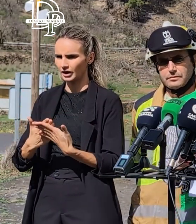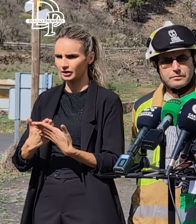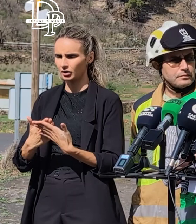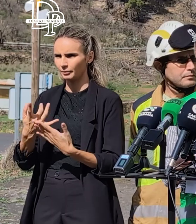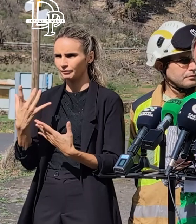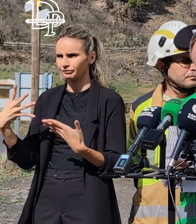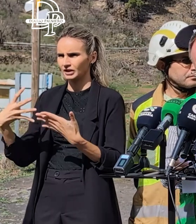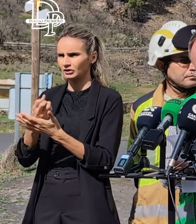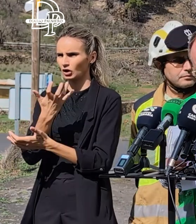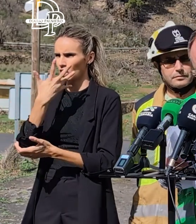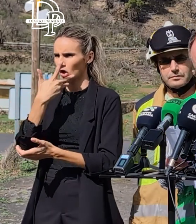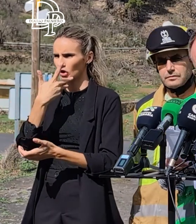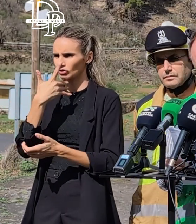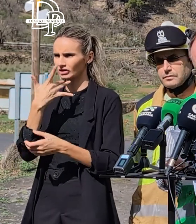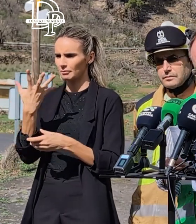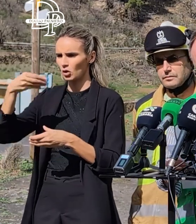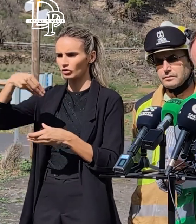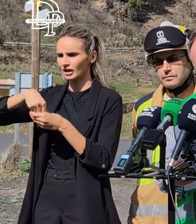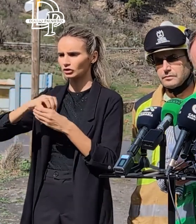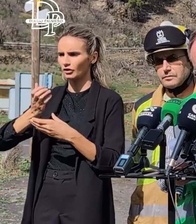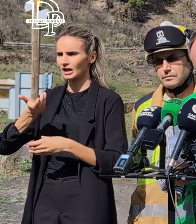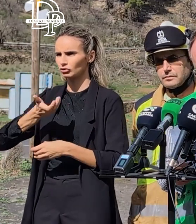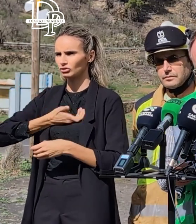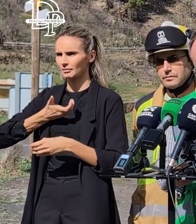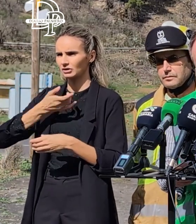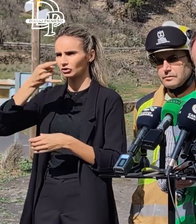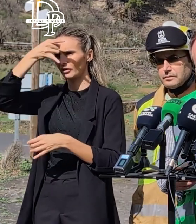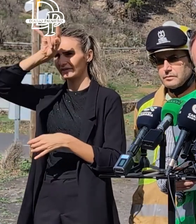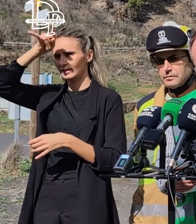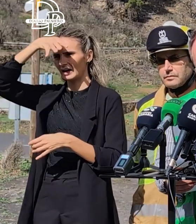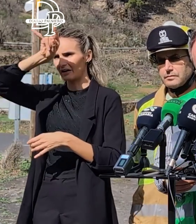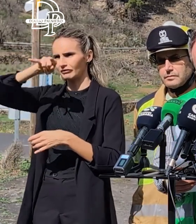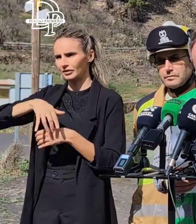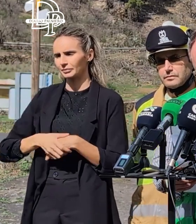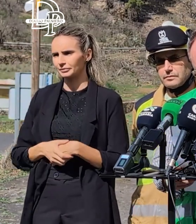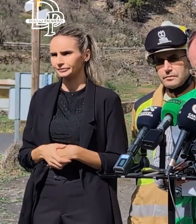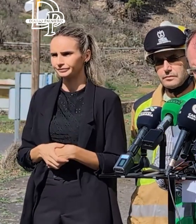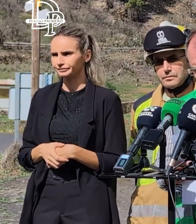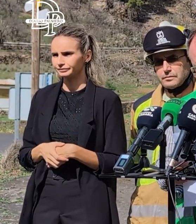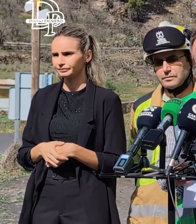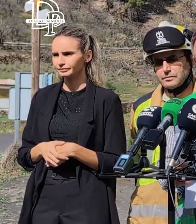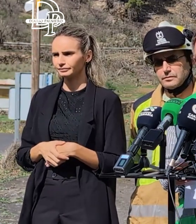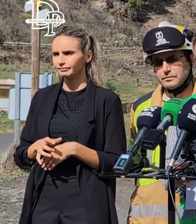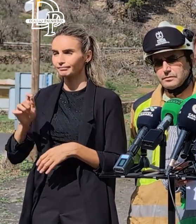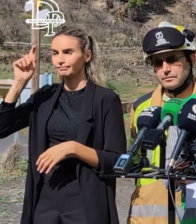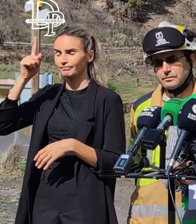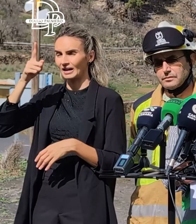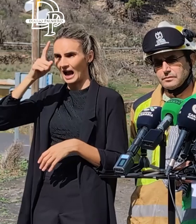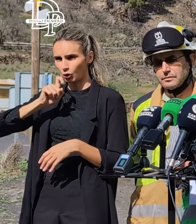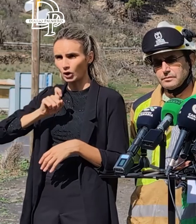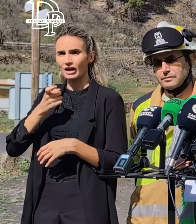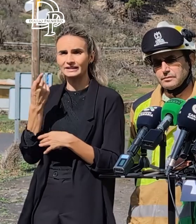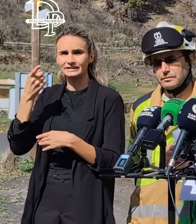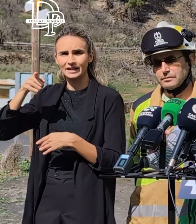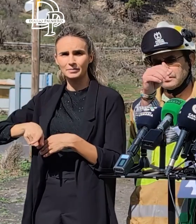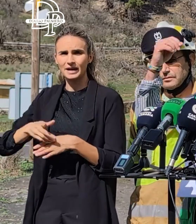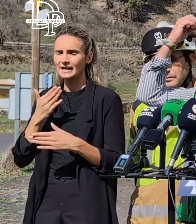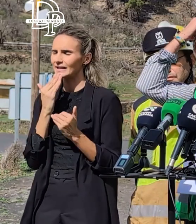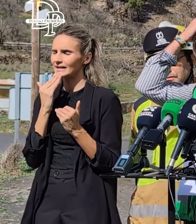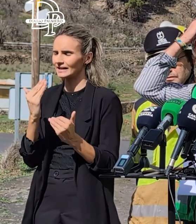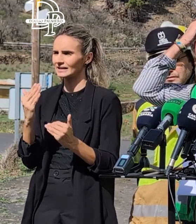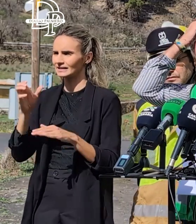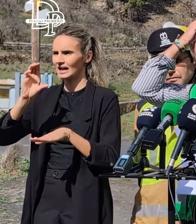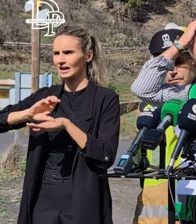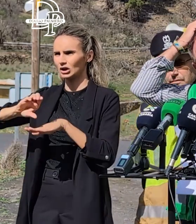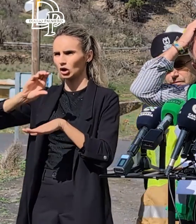Suela del Ayuntamiento de Tijarafe. No quiero olvidarme también de agradecer al